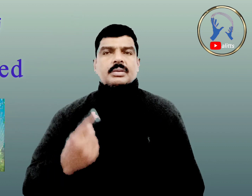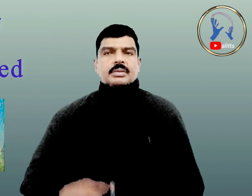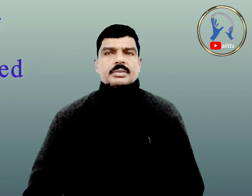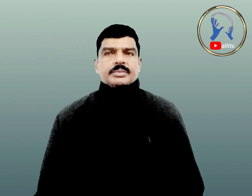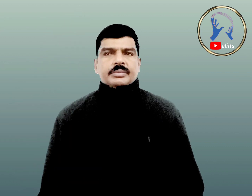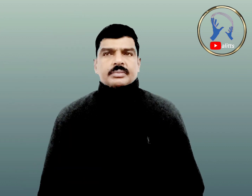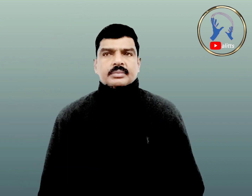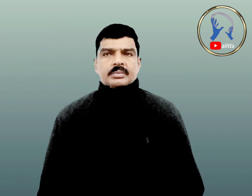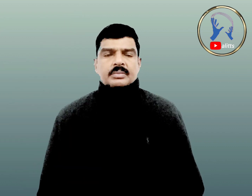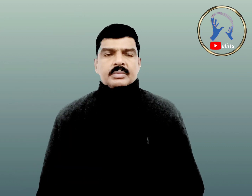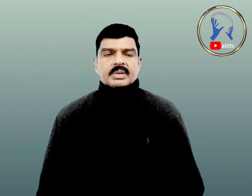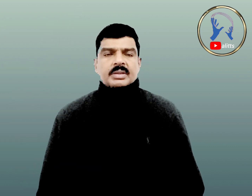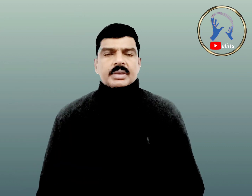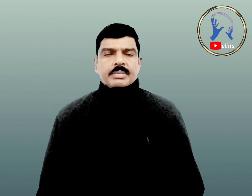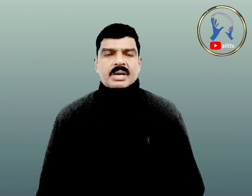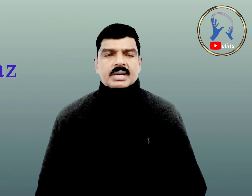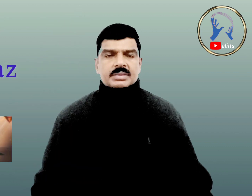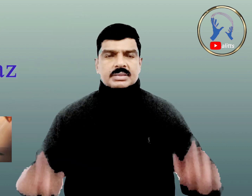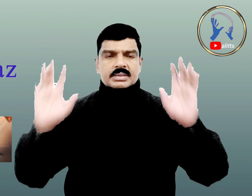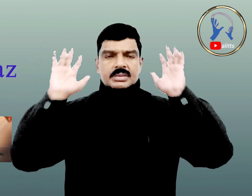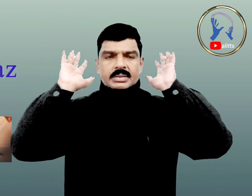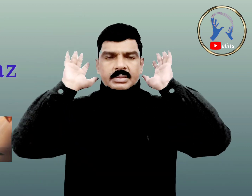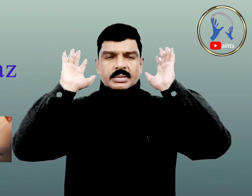ایک۔ نماز،